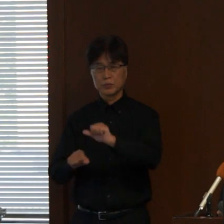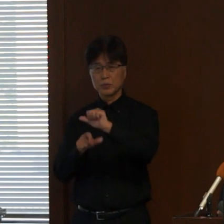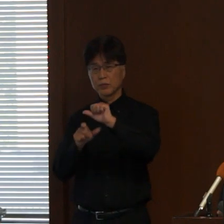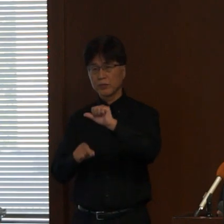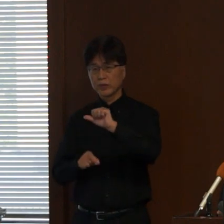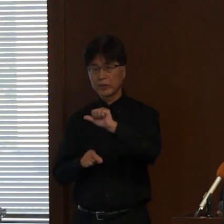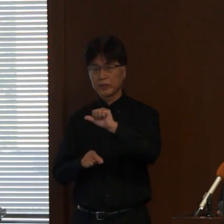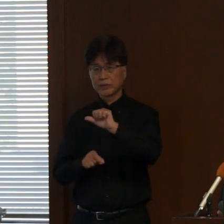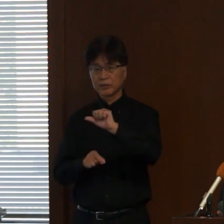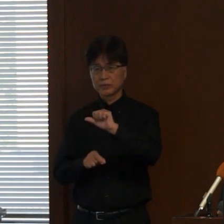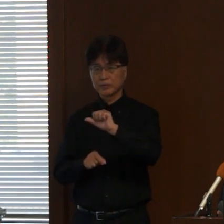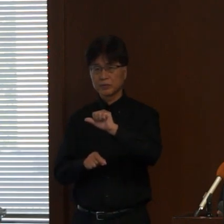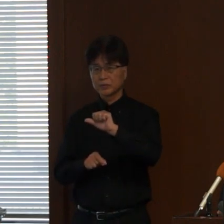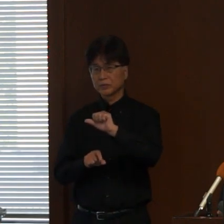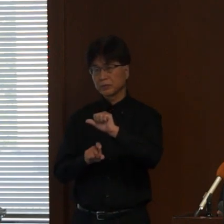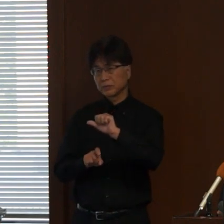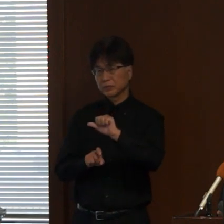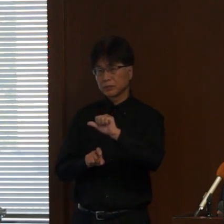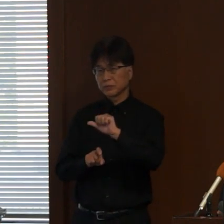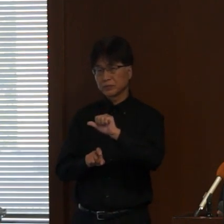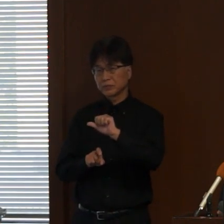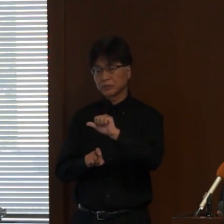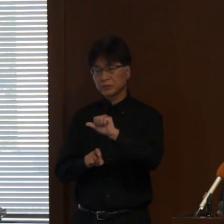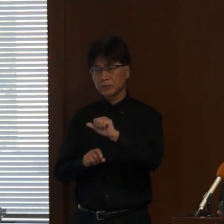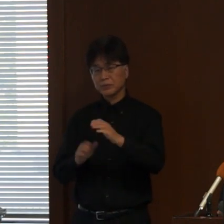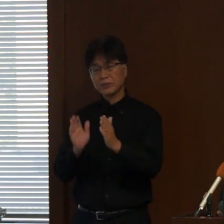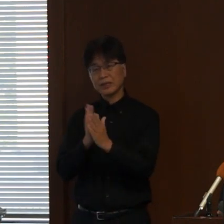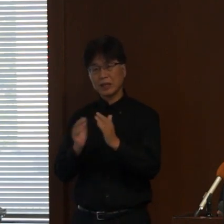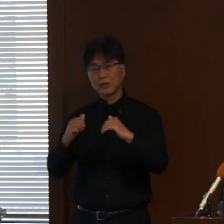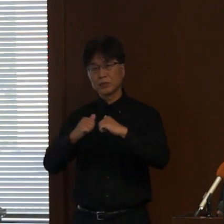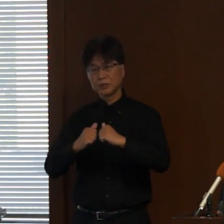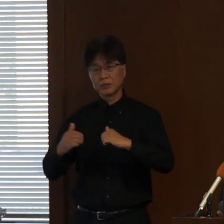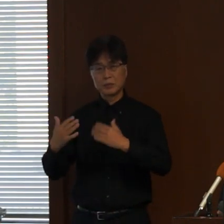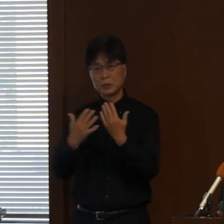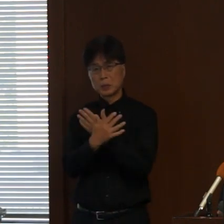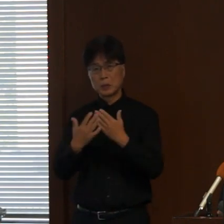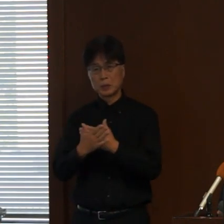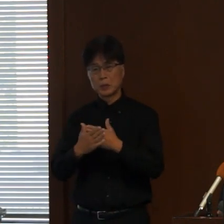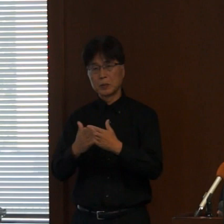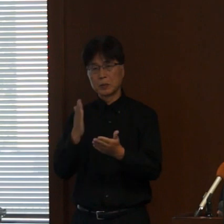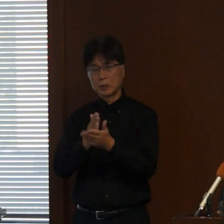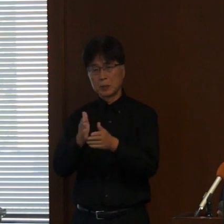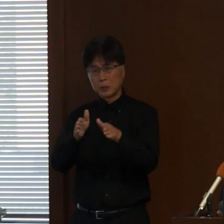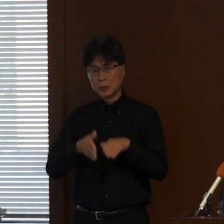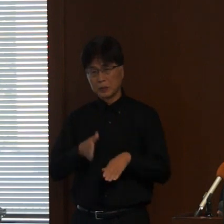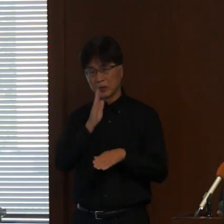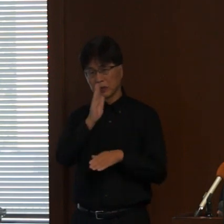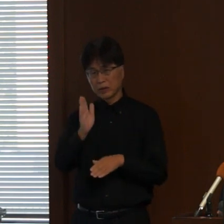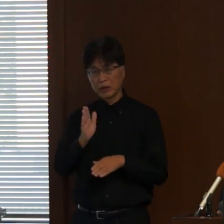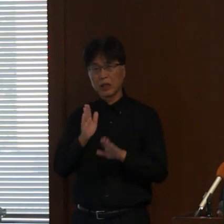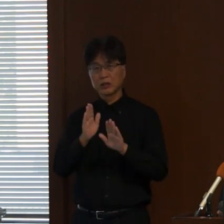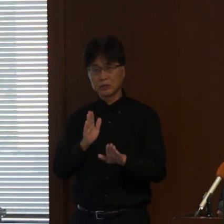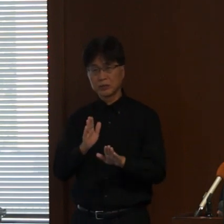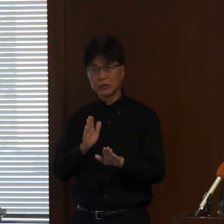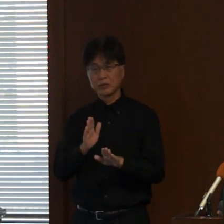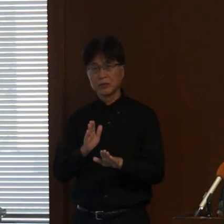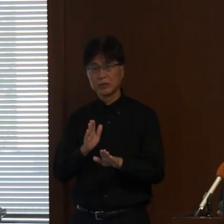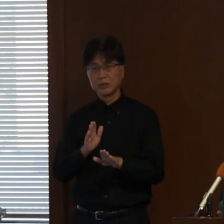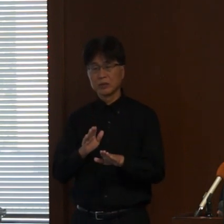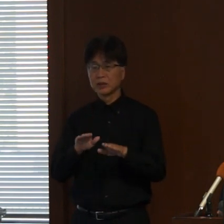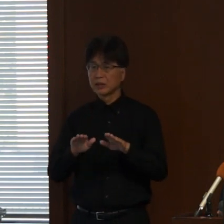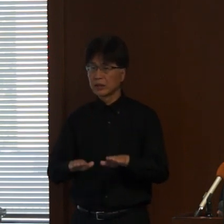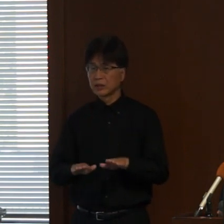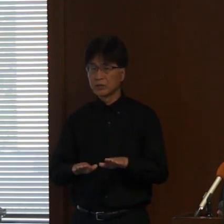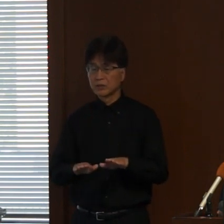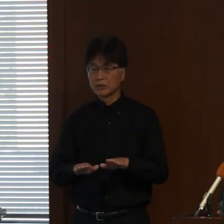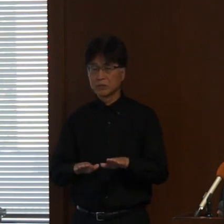で、当座ですね、県境をまたいだ移動の自粛を要請されていると思いますけれども、これについても現時点